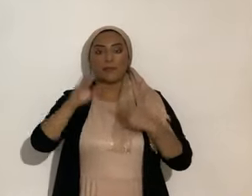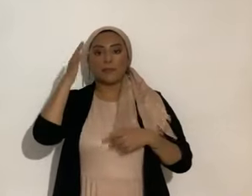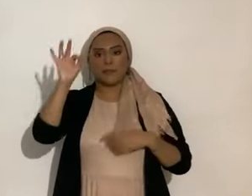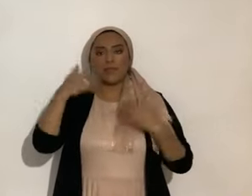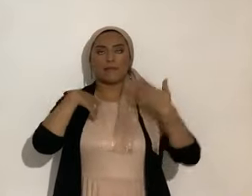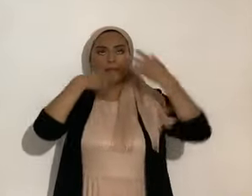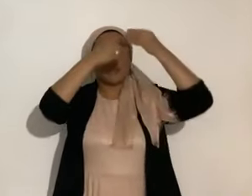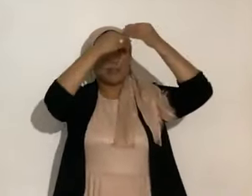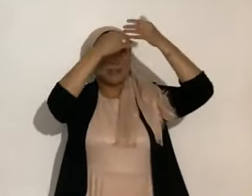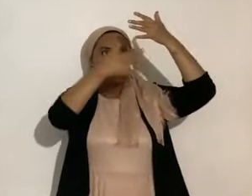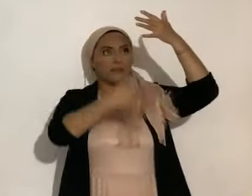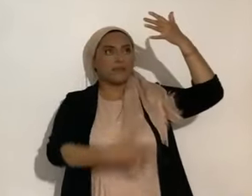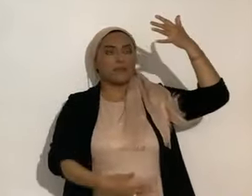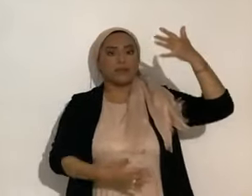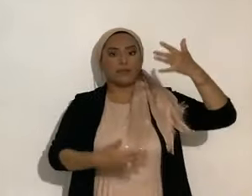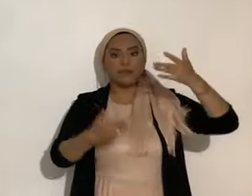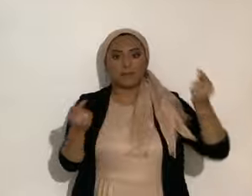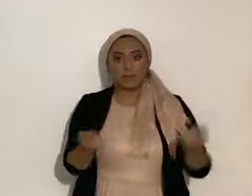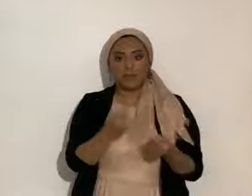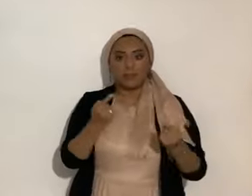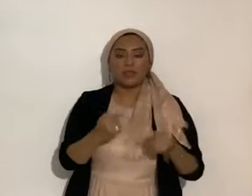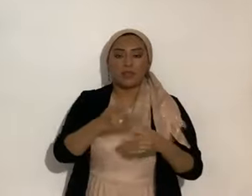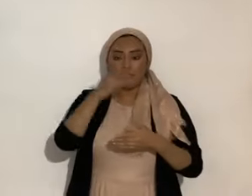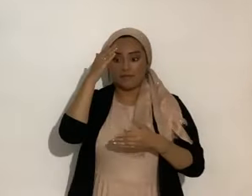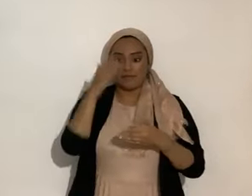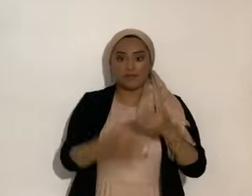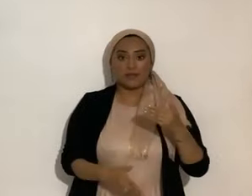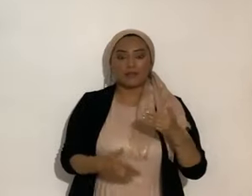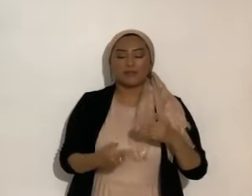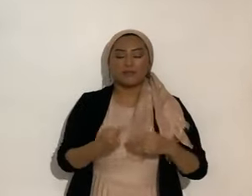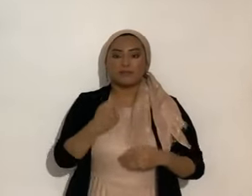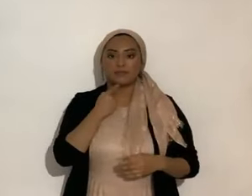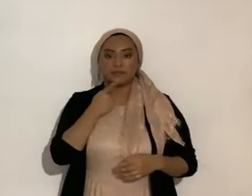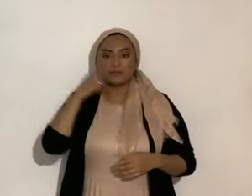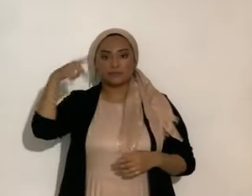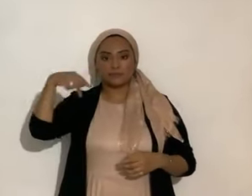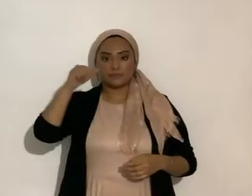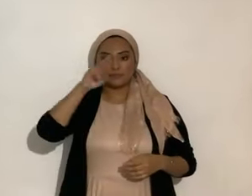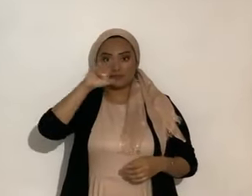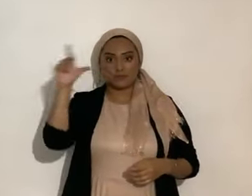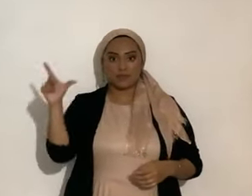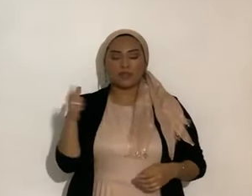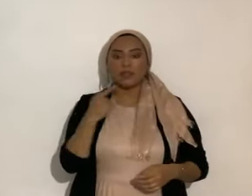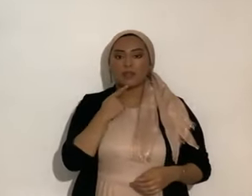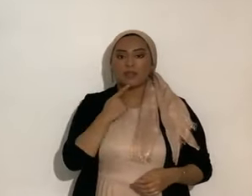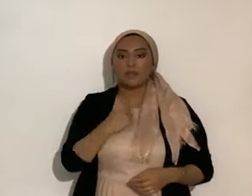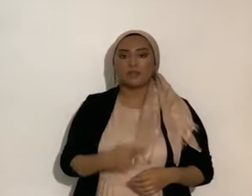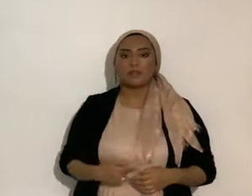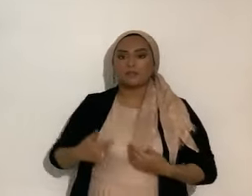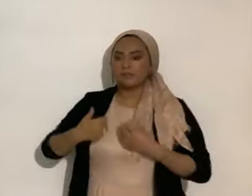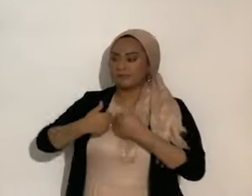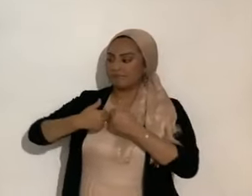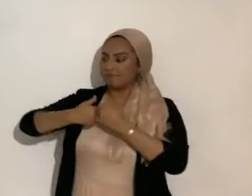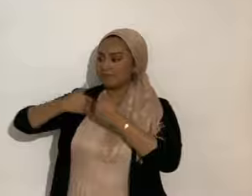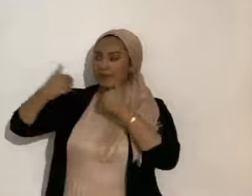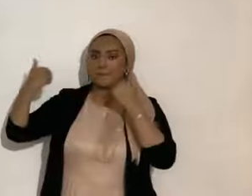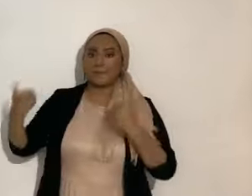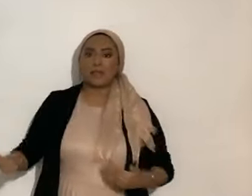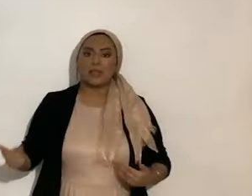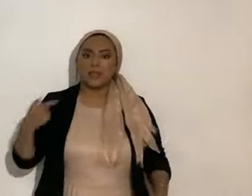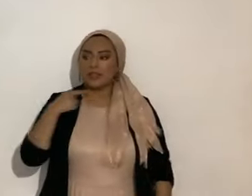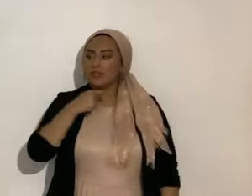de pecadores y al final dice ahí Pablo, Rav Shaul, apártate de los